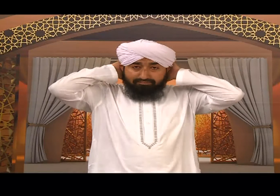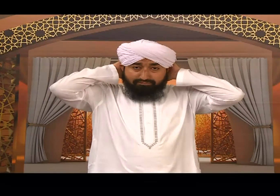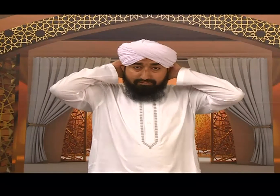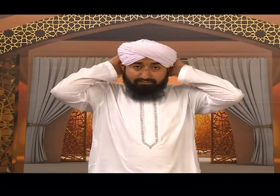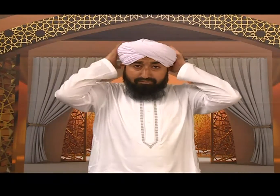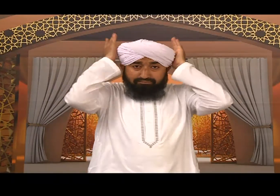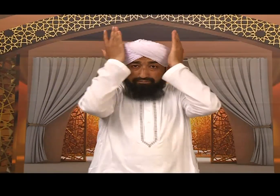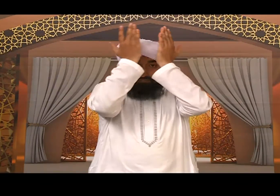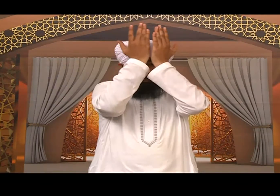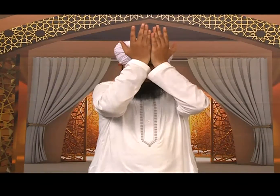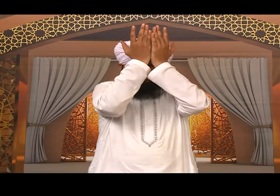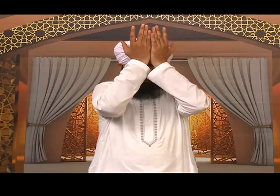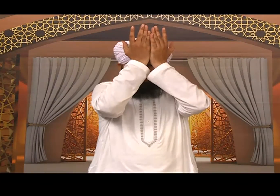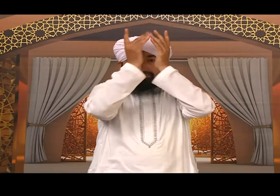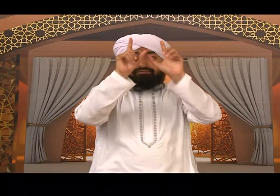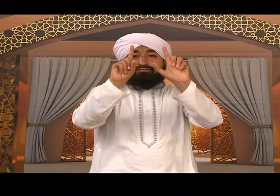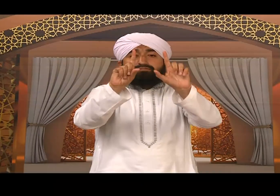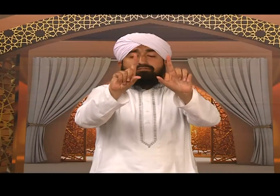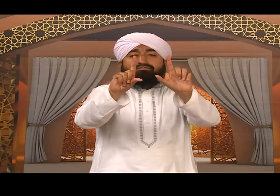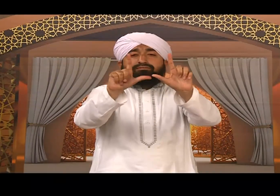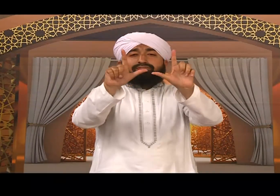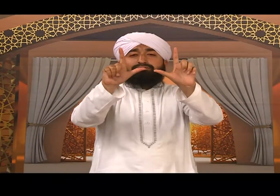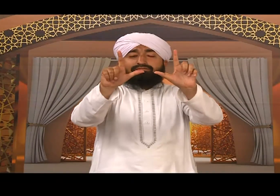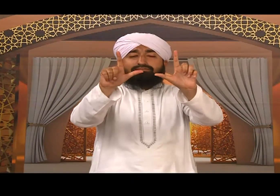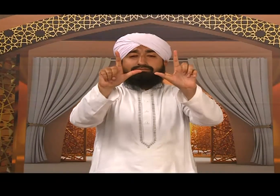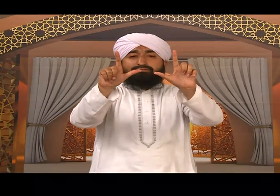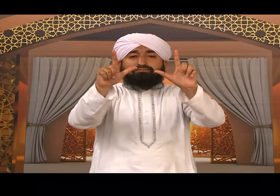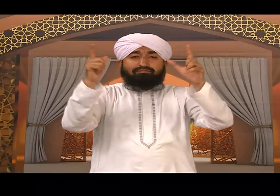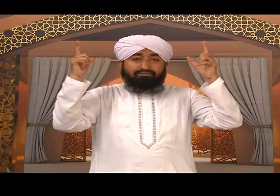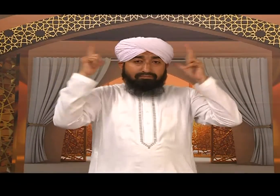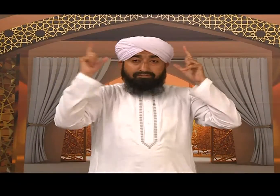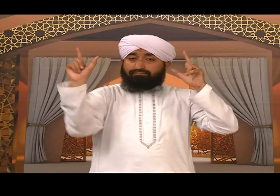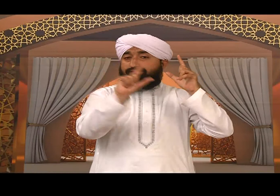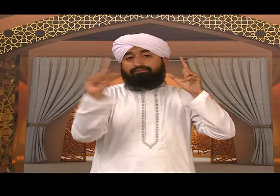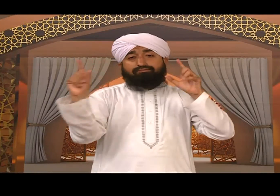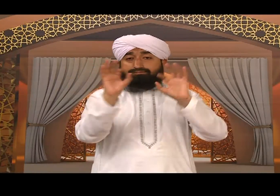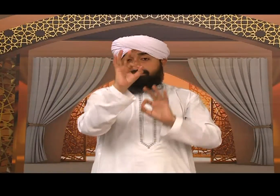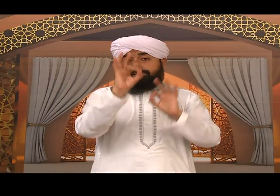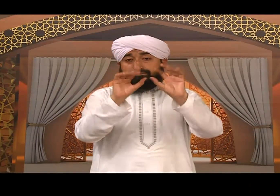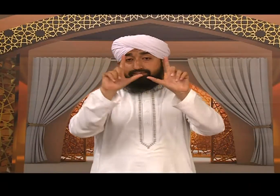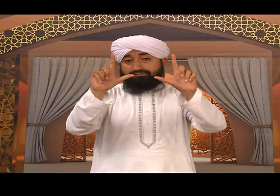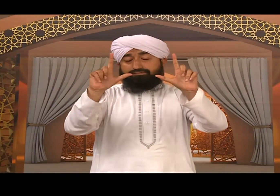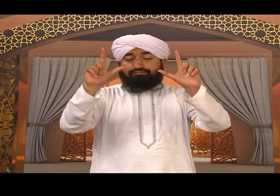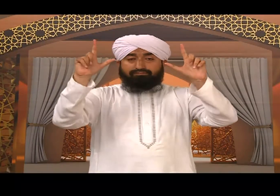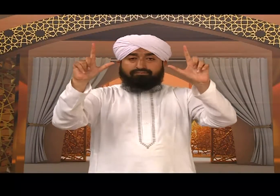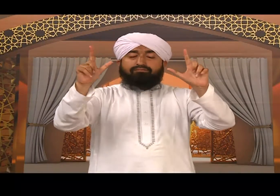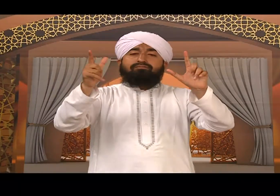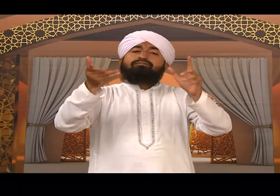ہوئے پیشانی تک لے آئیں۔ کلمے کی انگلیاں اور انگوٹھے اس دوران سر پر بالکل مس نہیں ہونے چاہیے۔